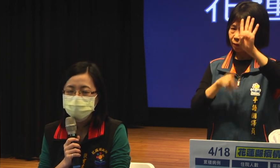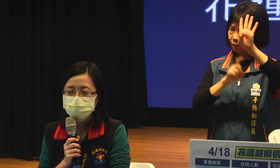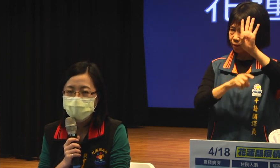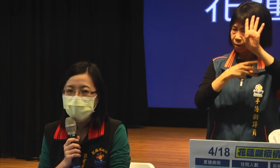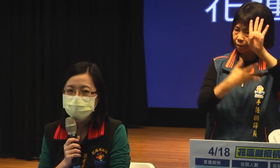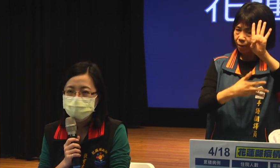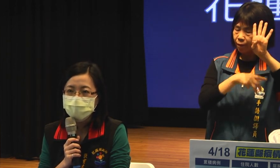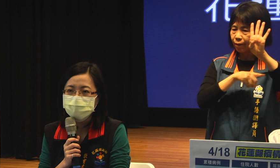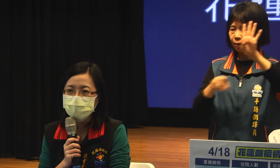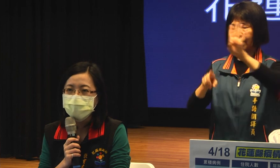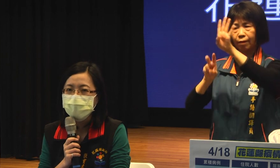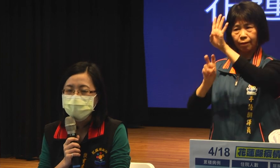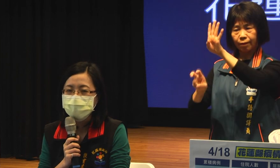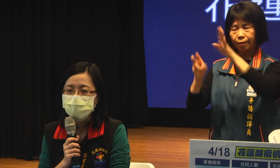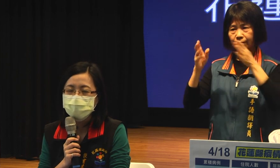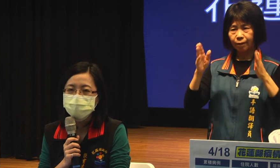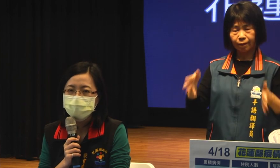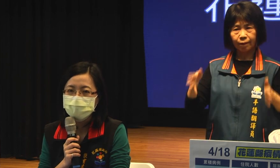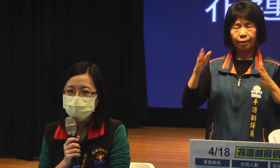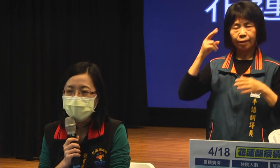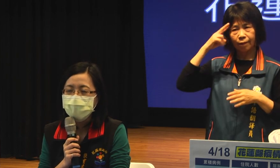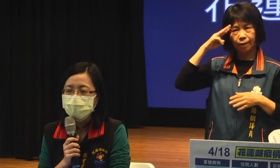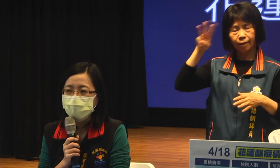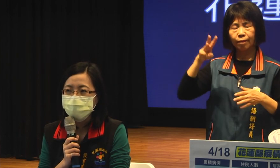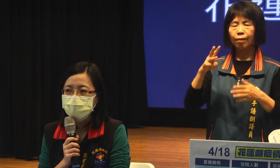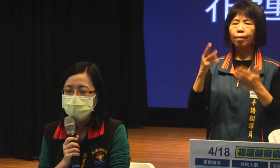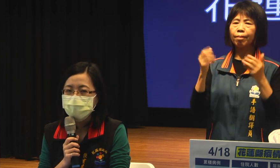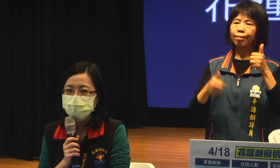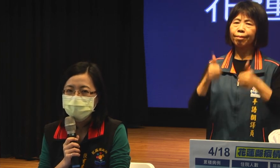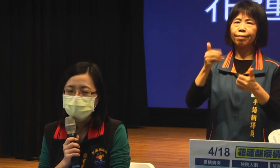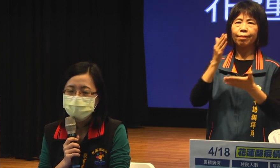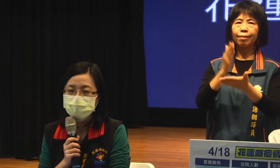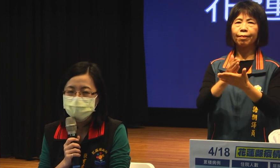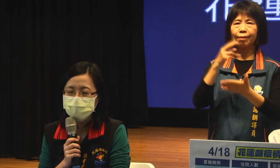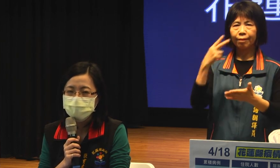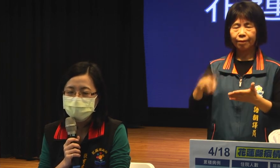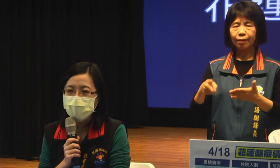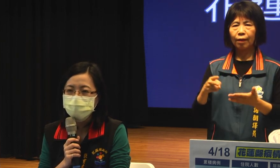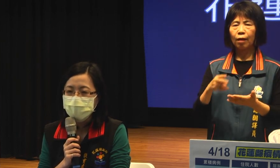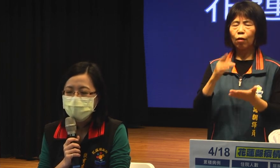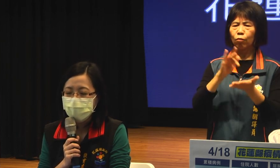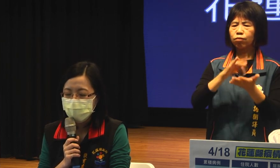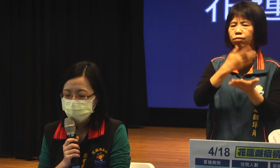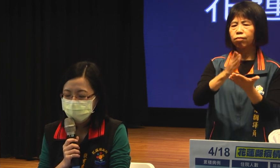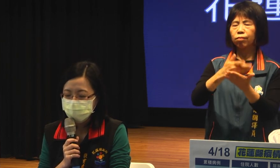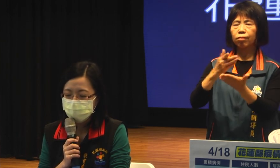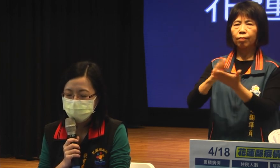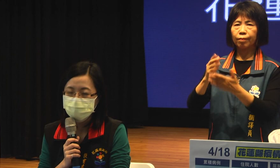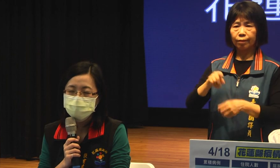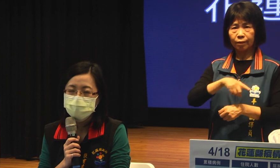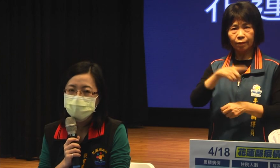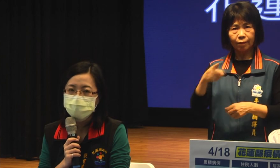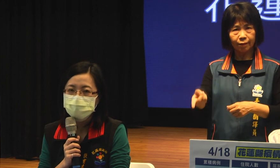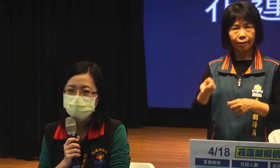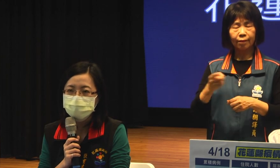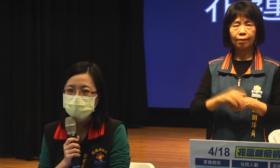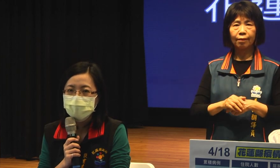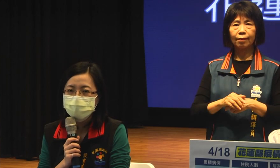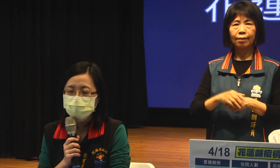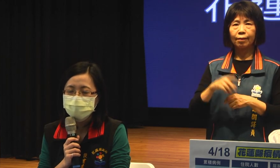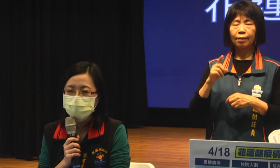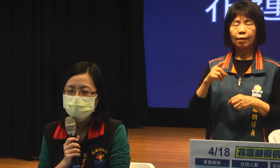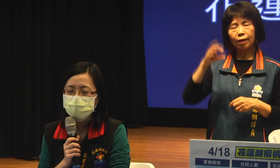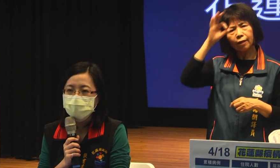到20号3天暂停比赛，然后并且进行清消。那后续的部分呢，会